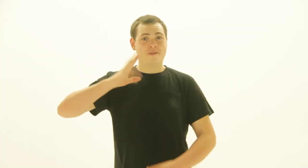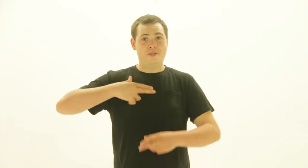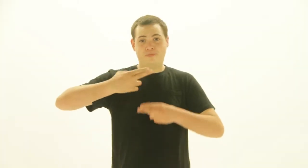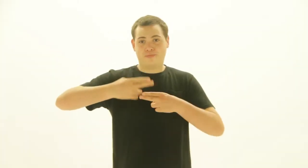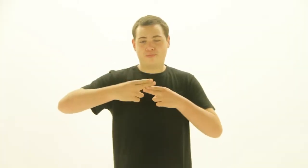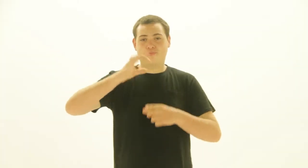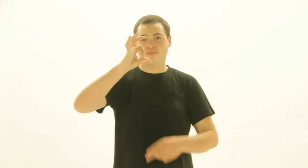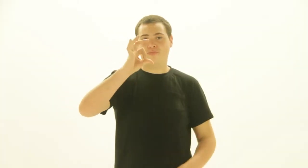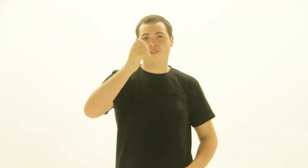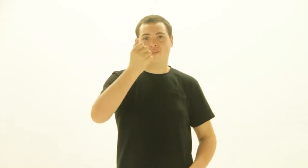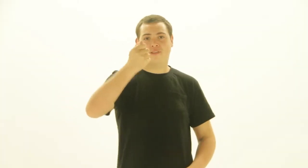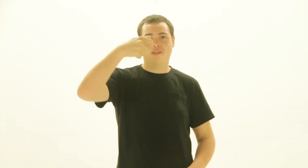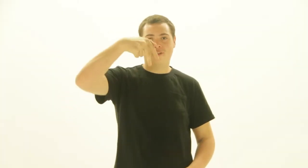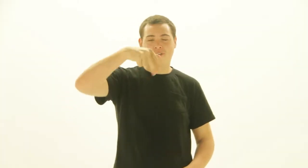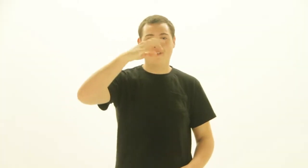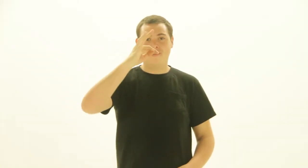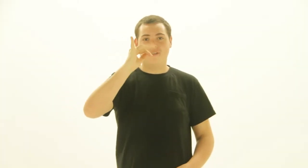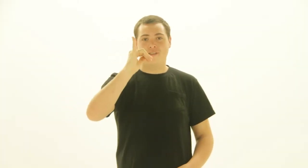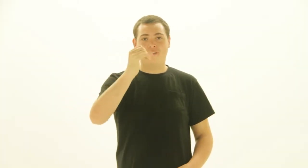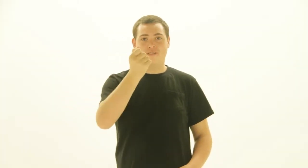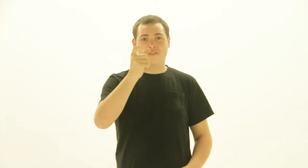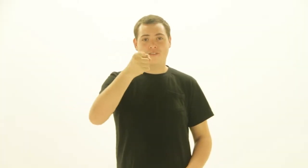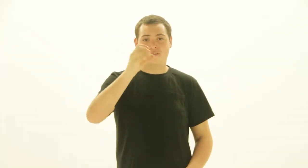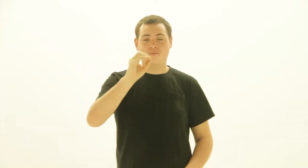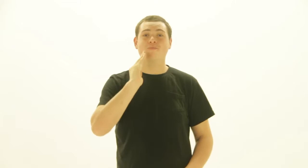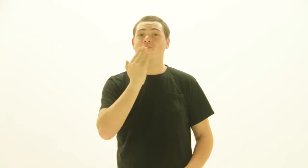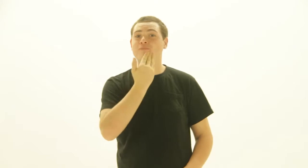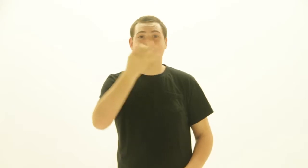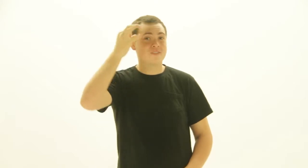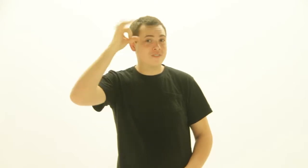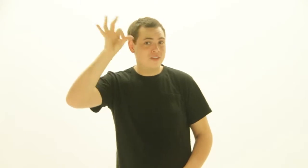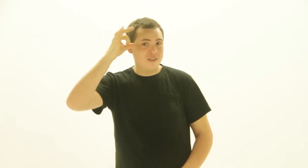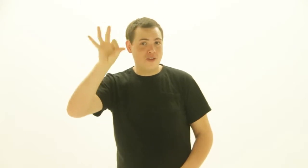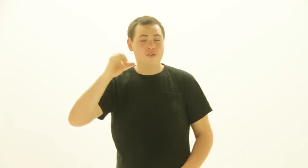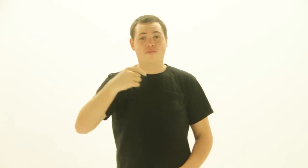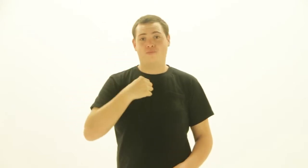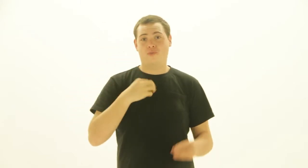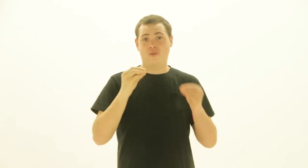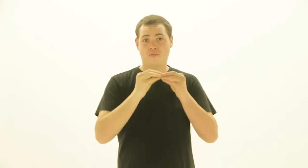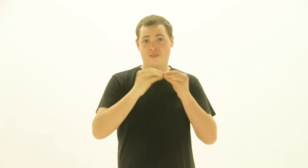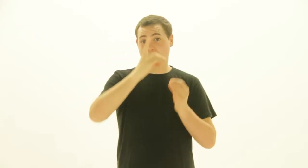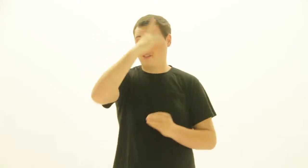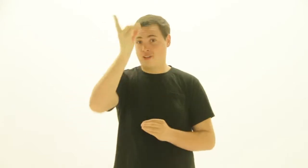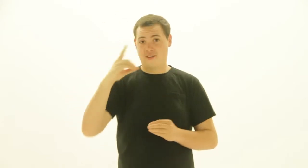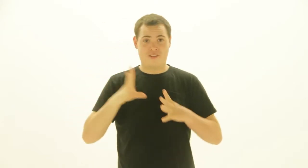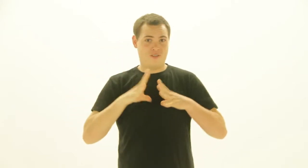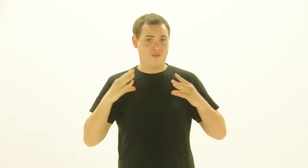Hola, mi nombre es Santiago. Esta es mi seña. Yo soy compañero de Daniela